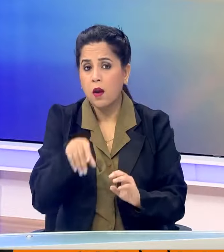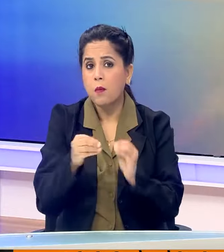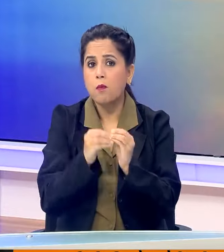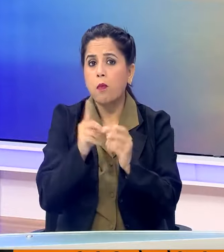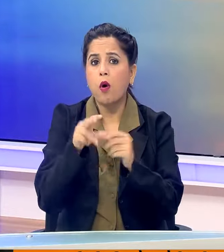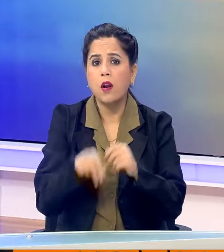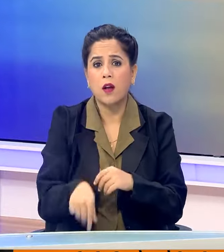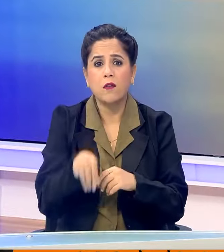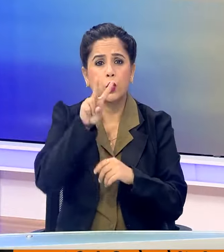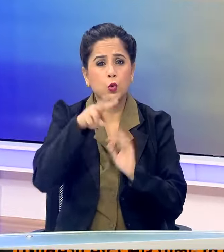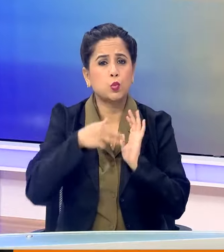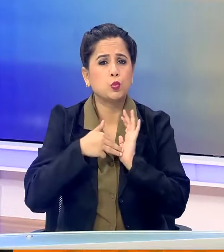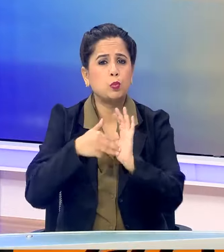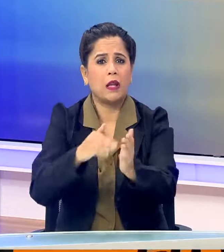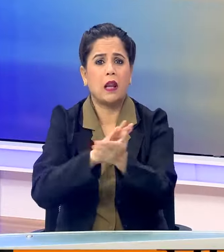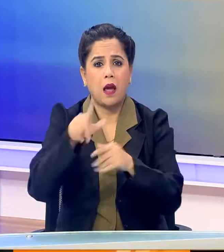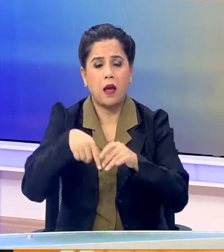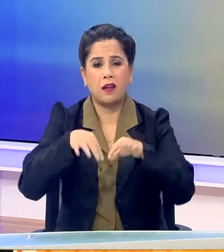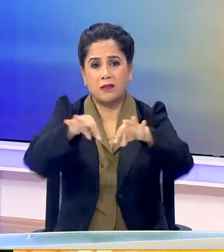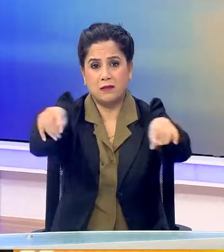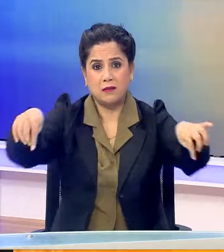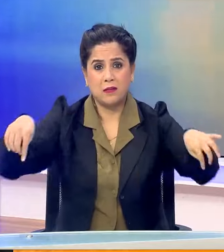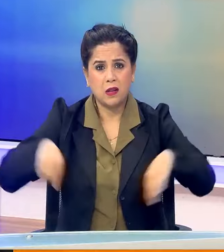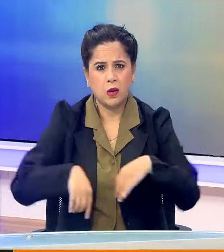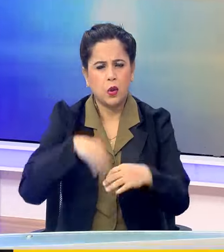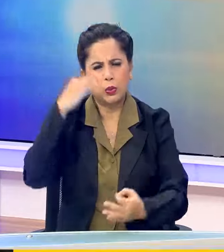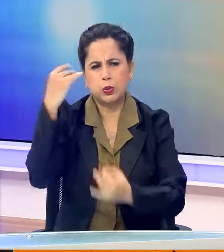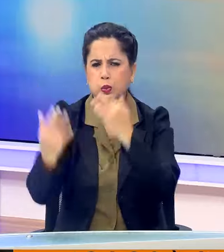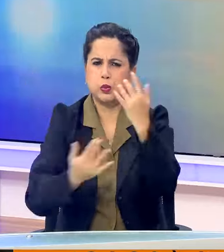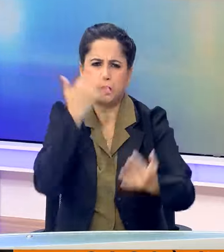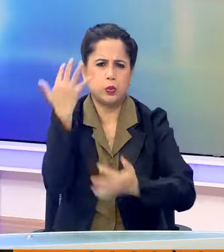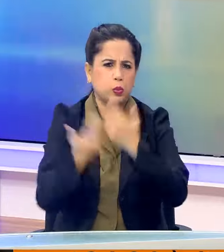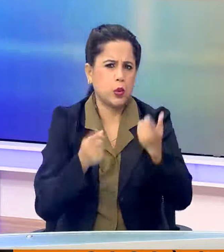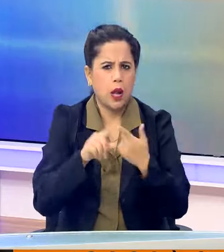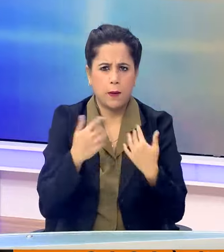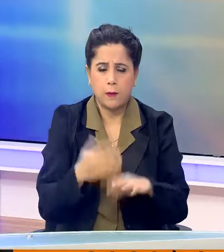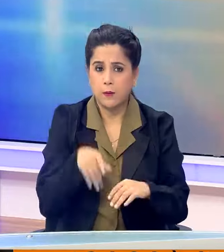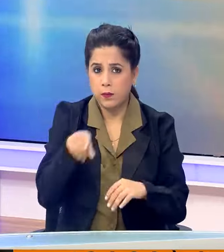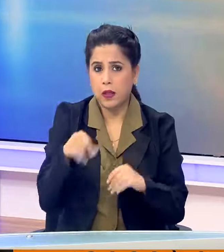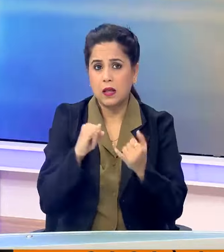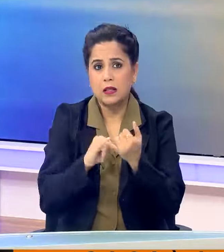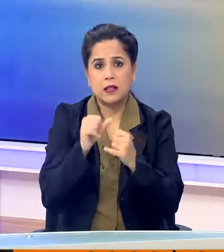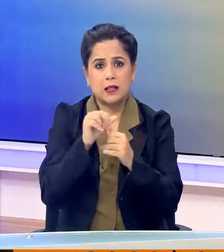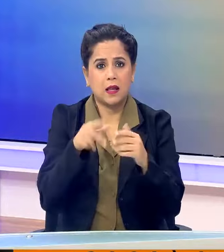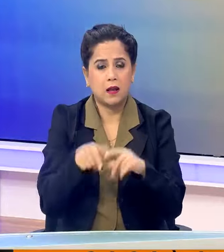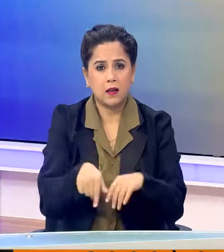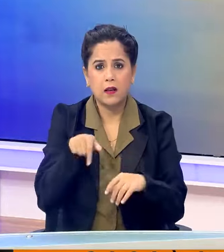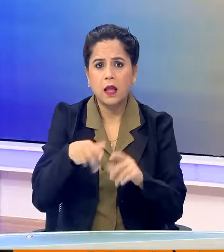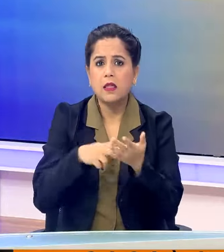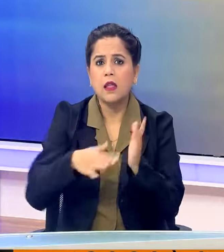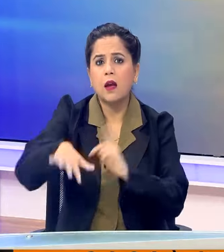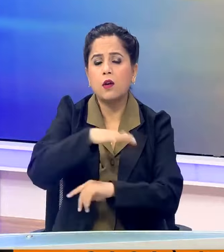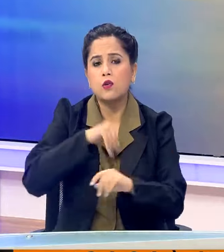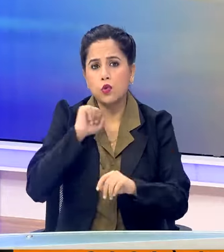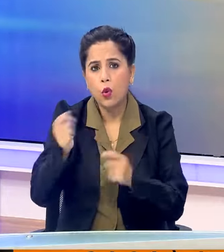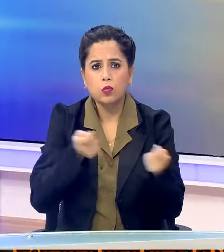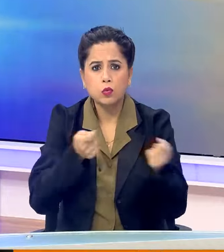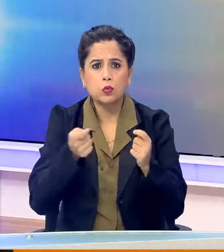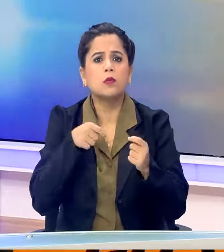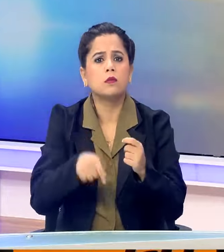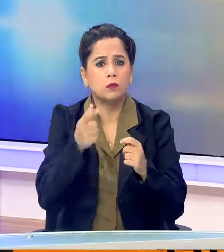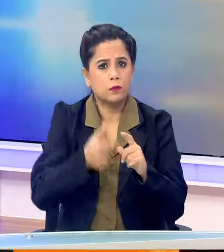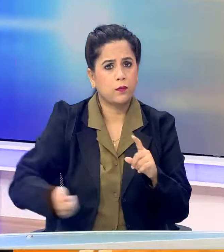में 2 मिलियन हेक्टर से अधिक क्षेत्र को तबाह कर दिया है इस बीच सांता कुस पर प्राकृतिक संसाधन निदेशालय की जैव